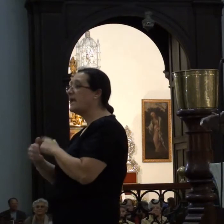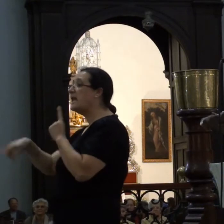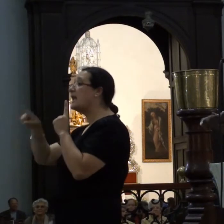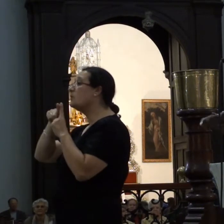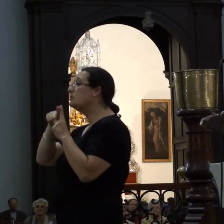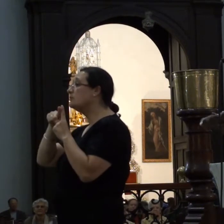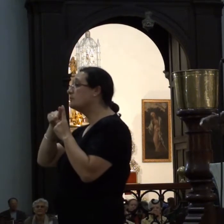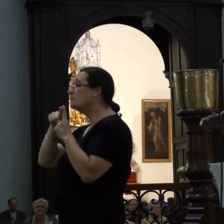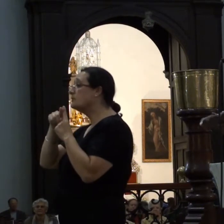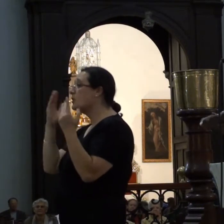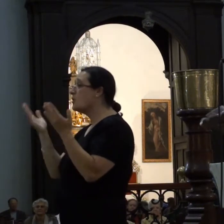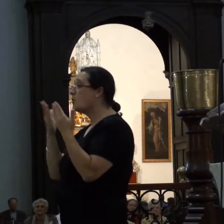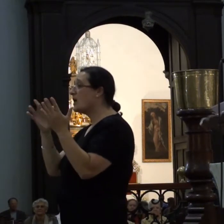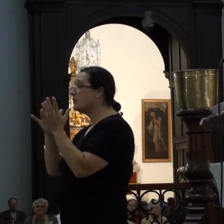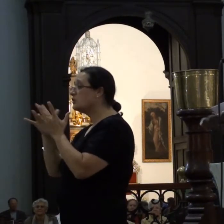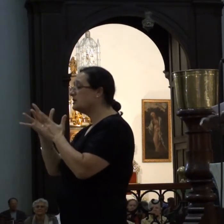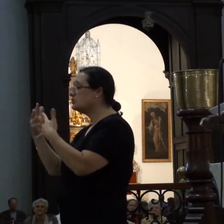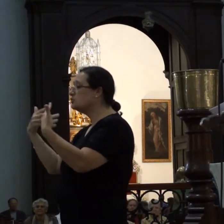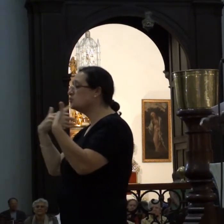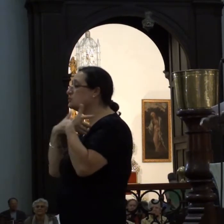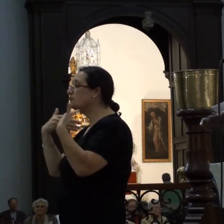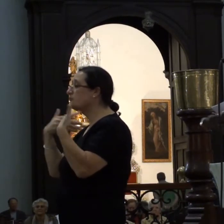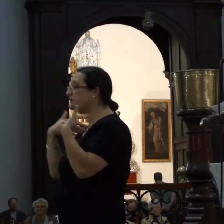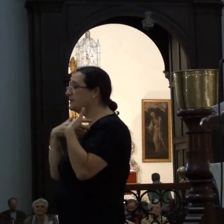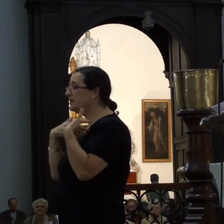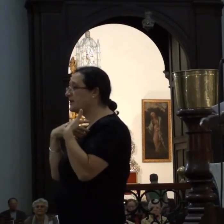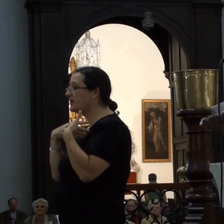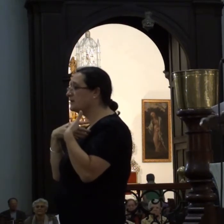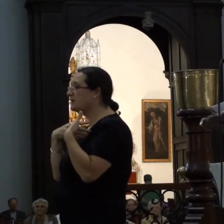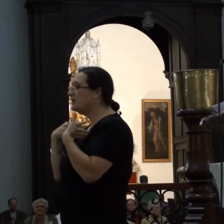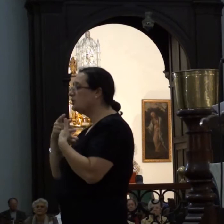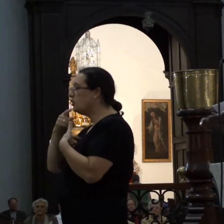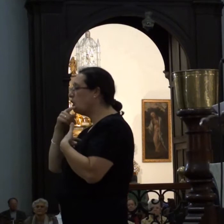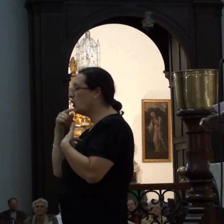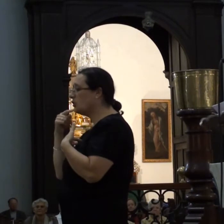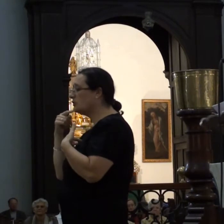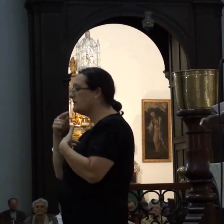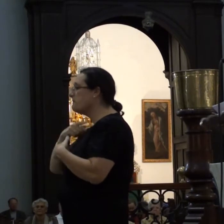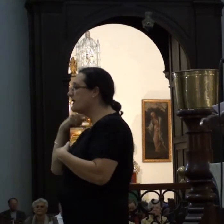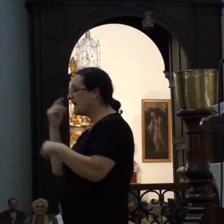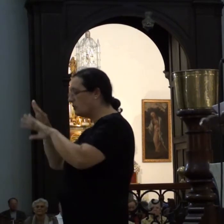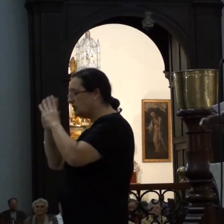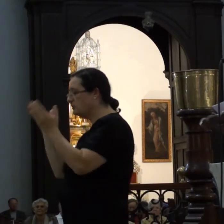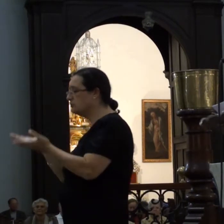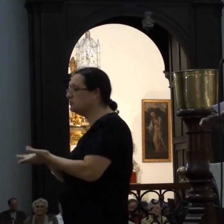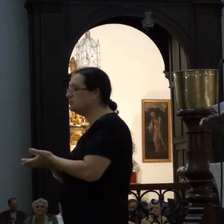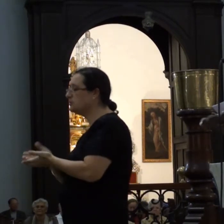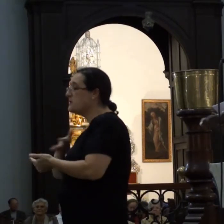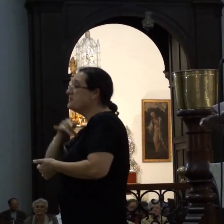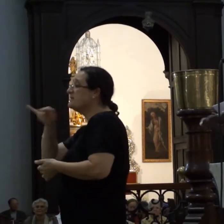cruz cuando Cristo sufría en su carne el dramático encuentro entre el pecado del mundo y la misericordia